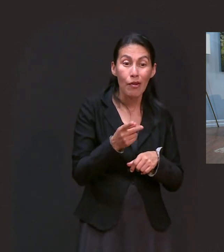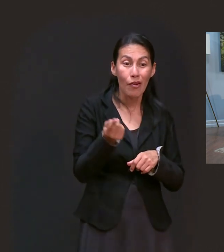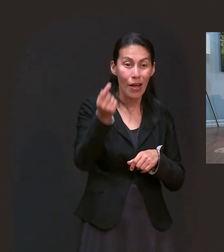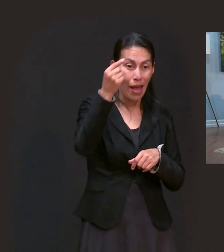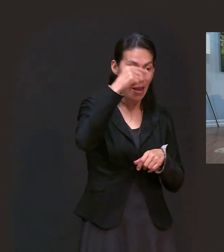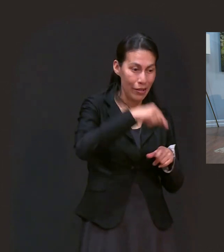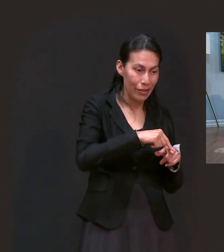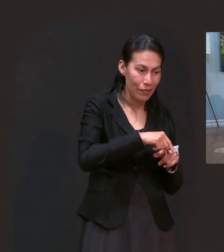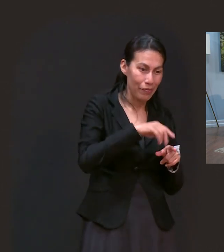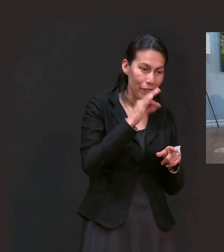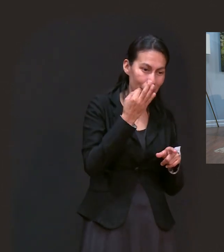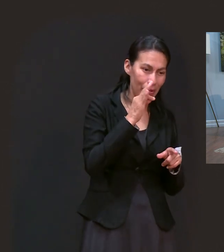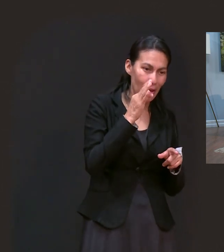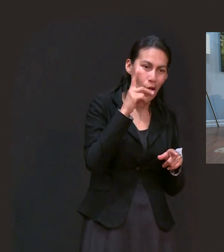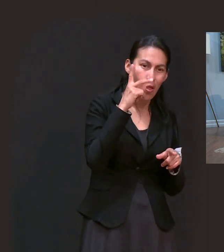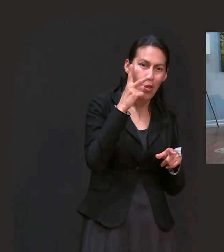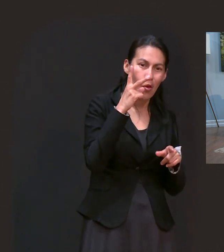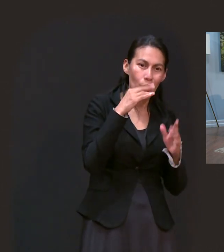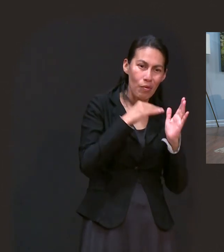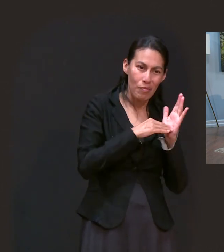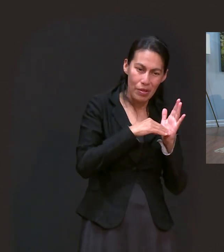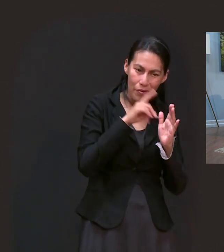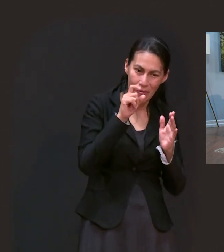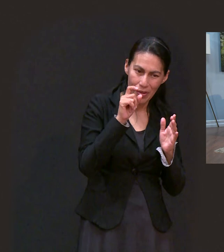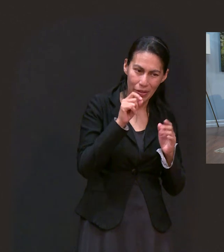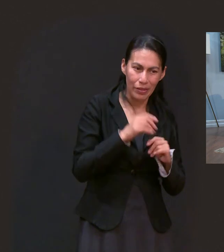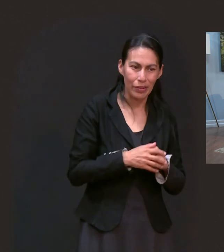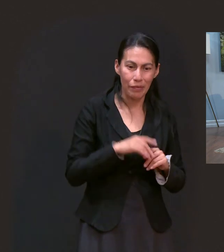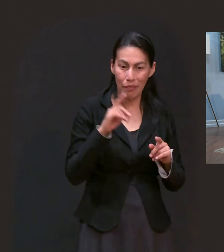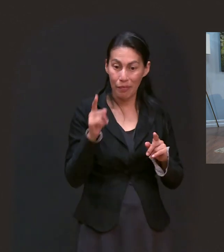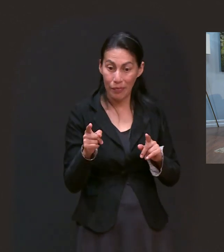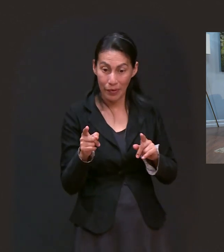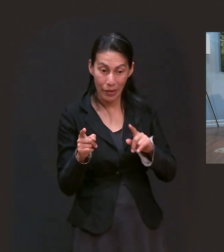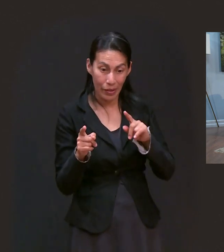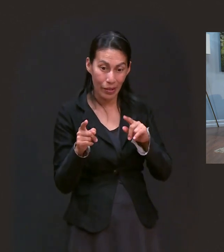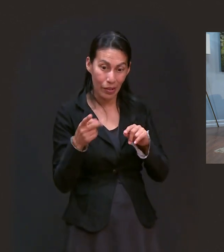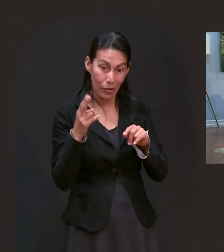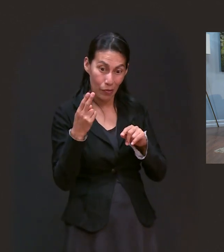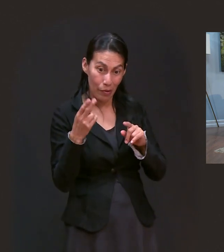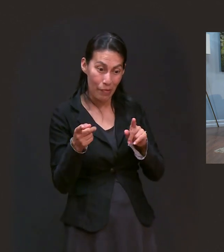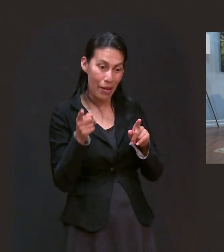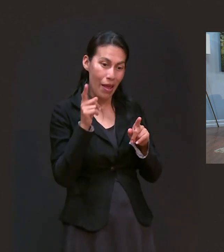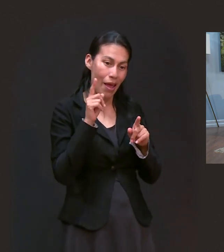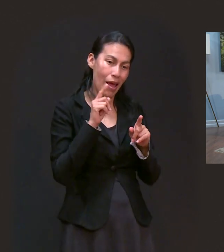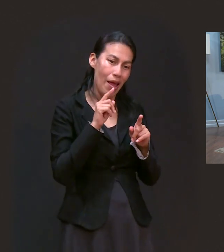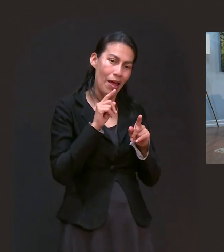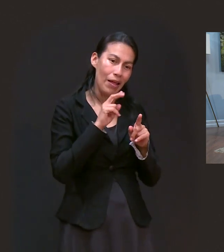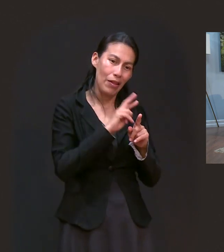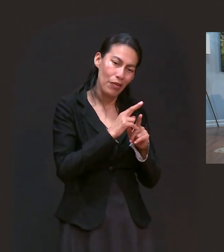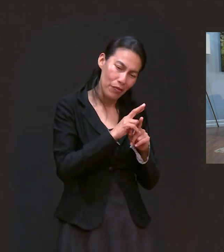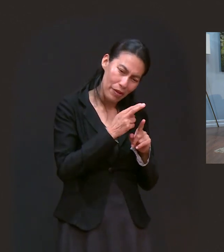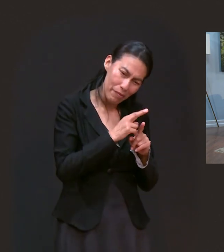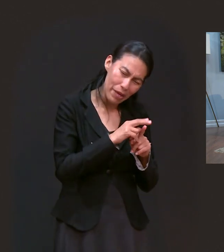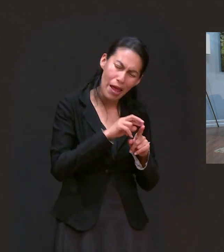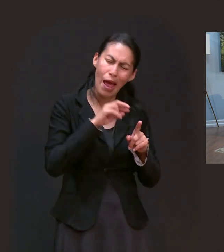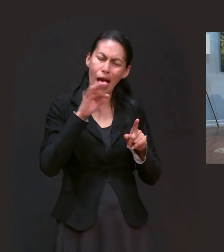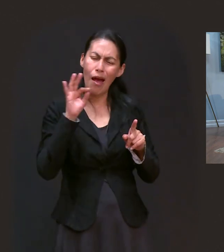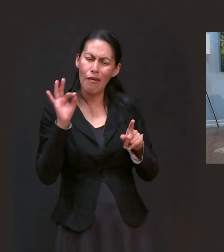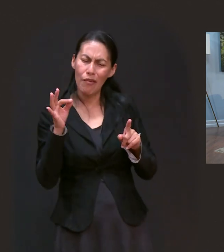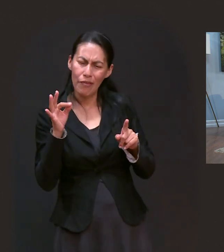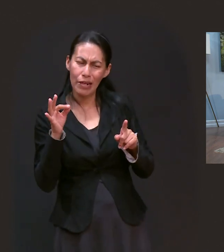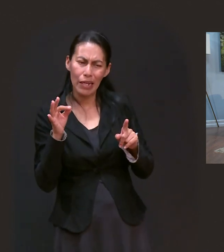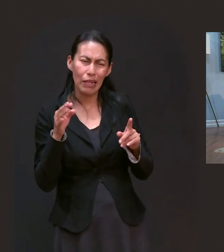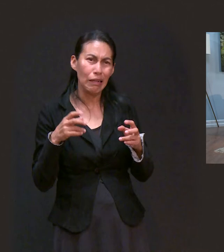para responder pero claro teníamos que venir para febrero de 2020 y en ese periodo se